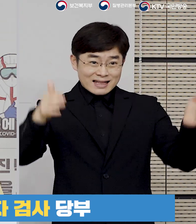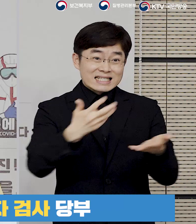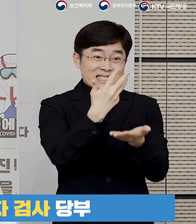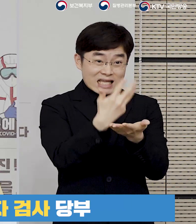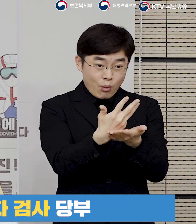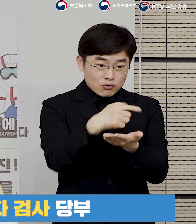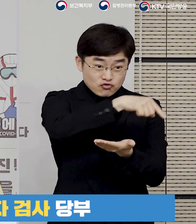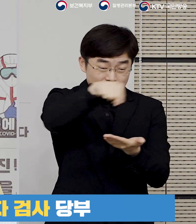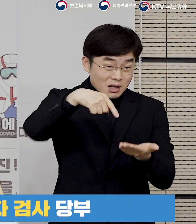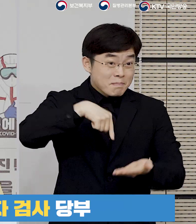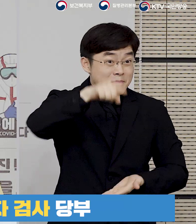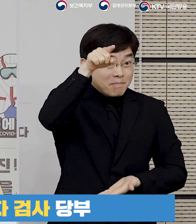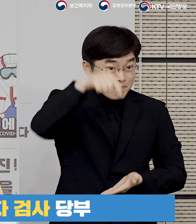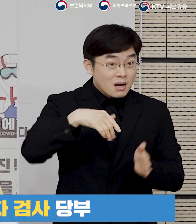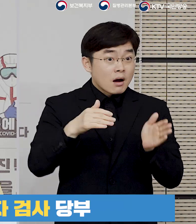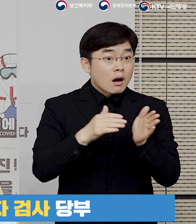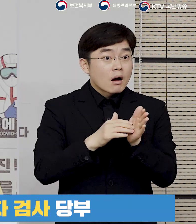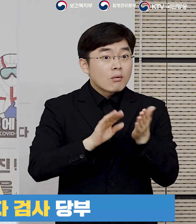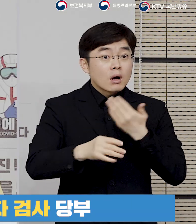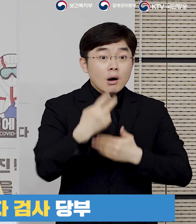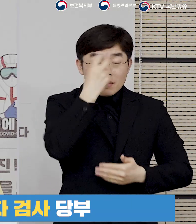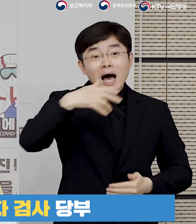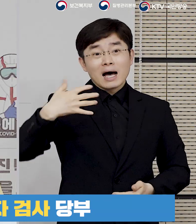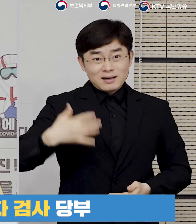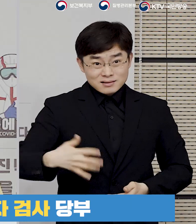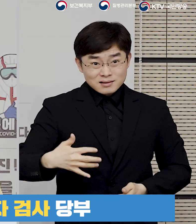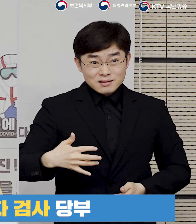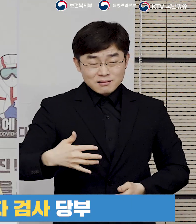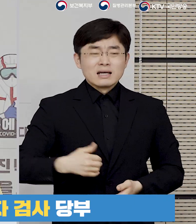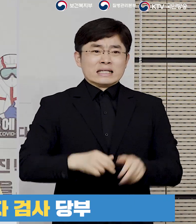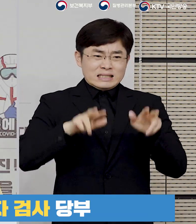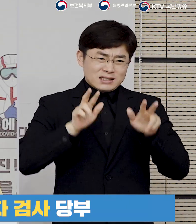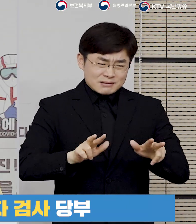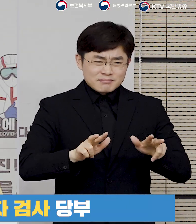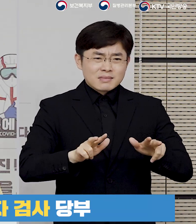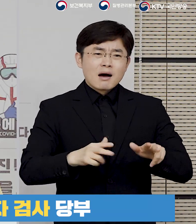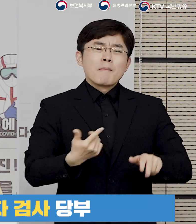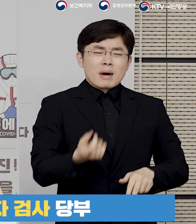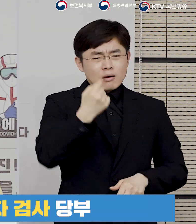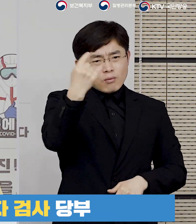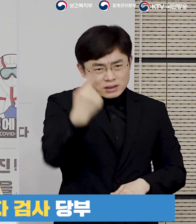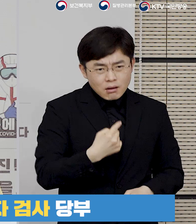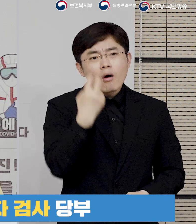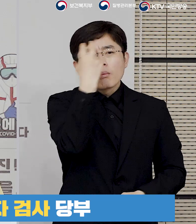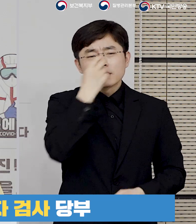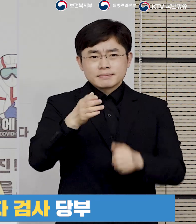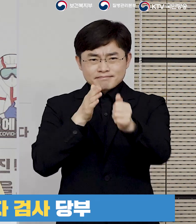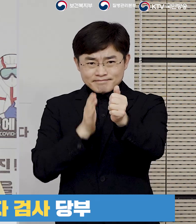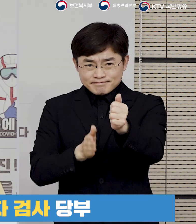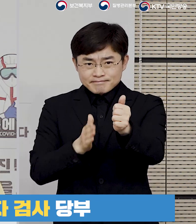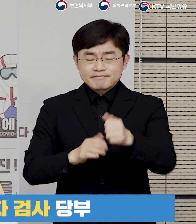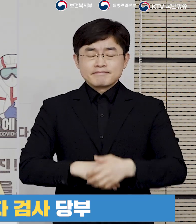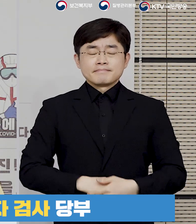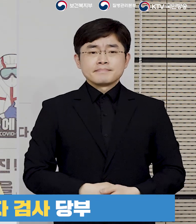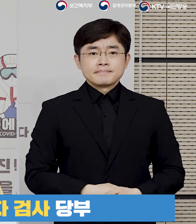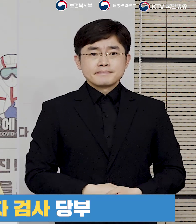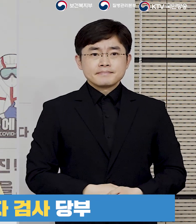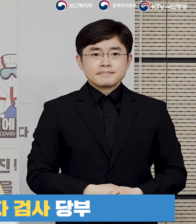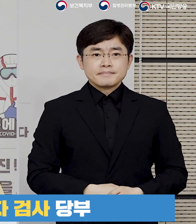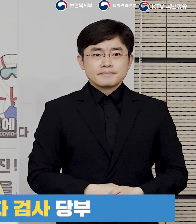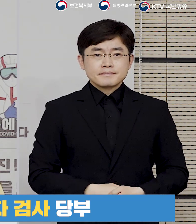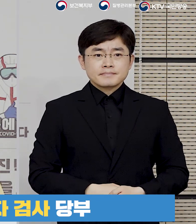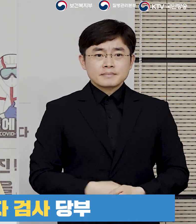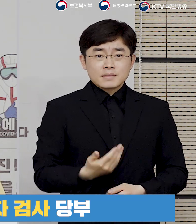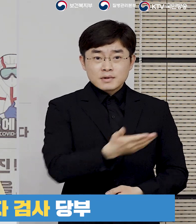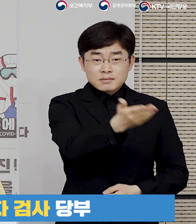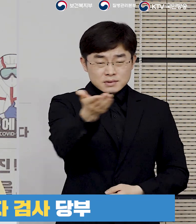24일에서 5월 6일 이태원 일대를 방문하고 아직 검사를 받지 않은 분이 있다면 지금이라도 검사를 받아주실 것을